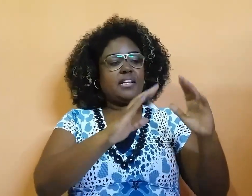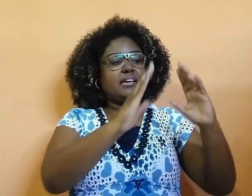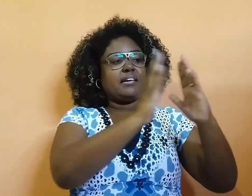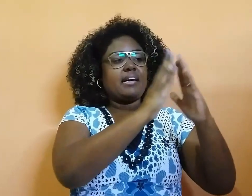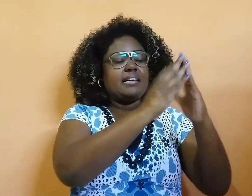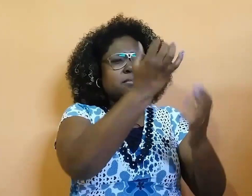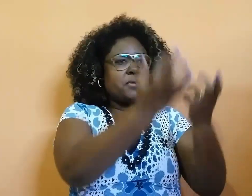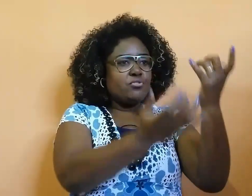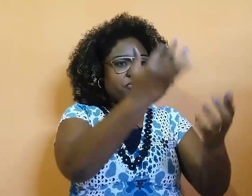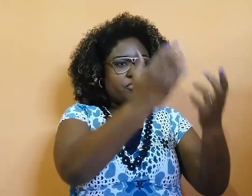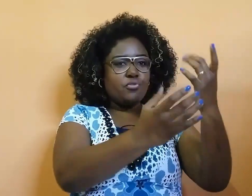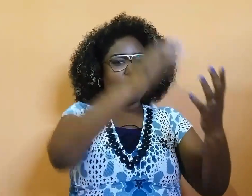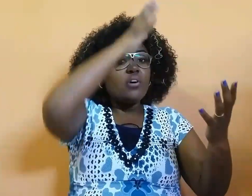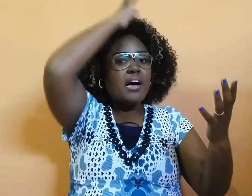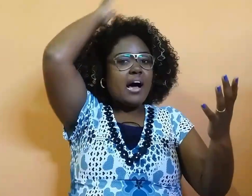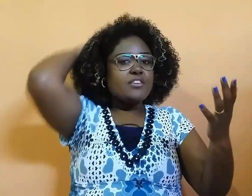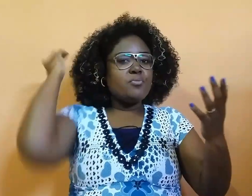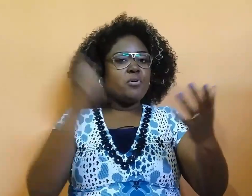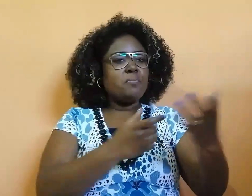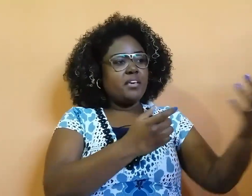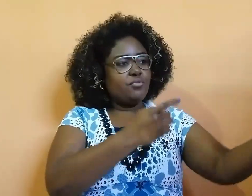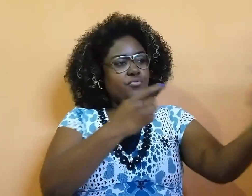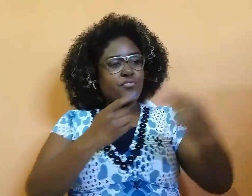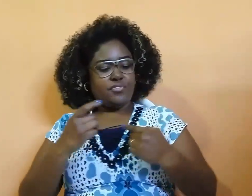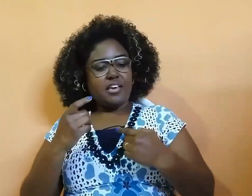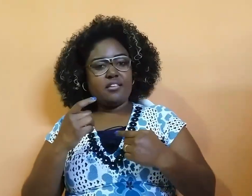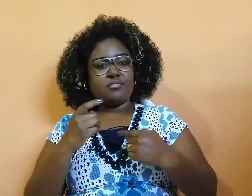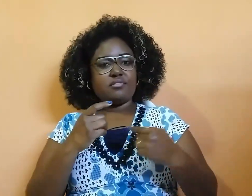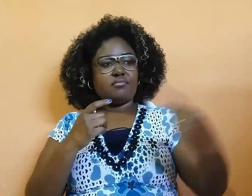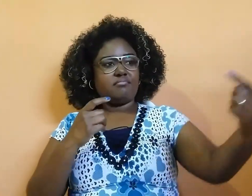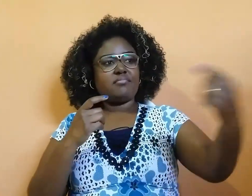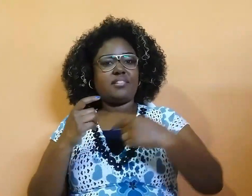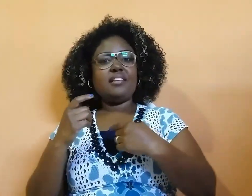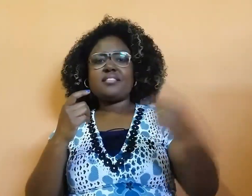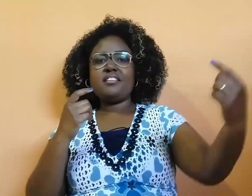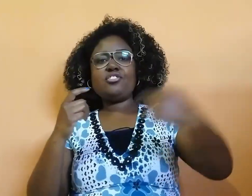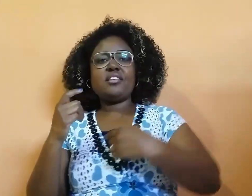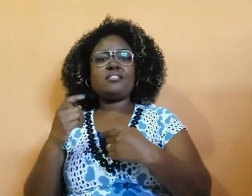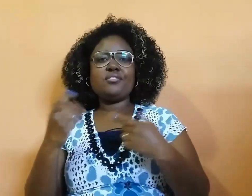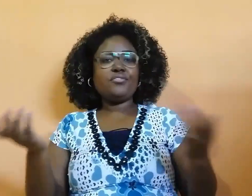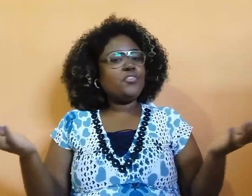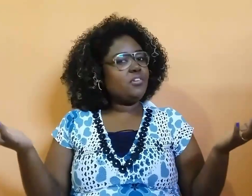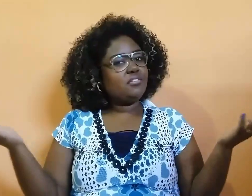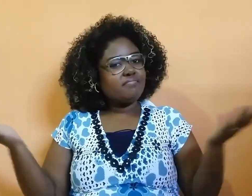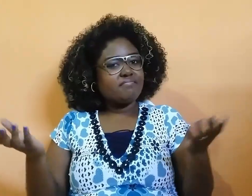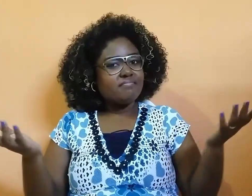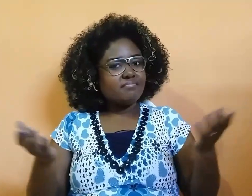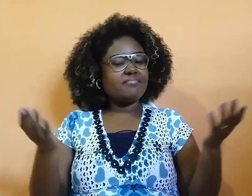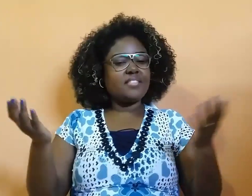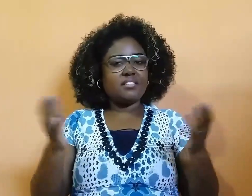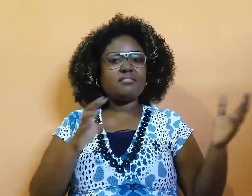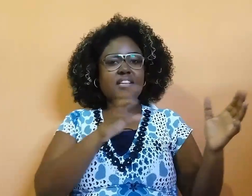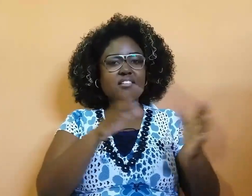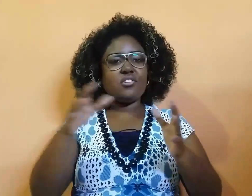falar a casa pegou fogo aí o bombeiro velho e saiu de dentro do fogo então tem que